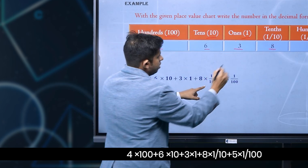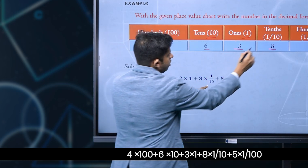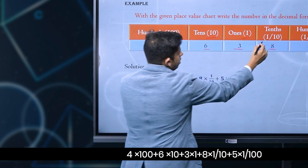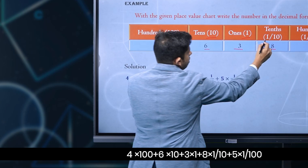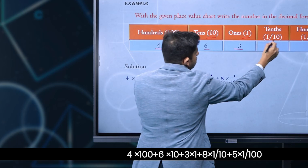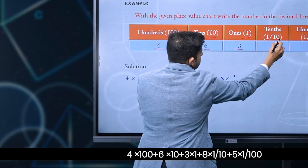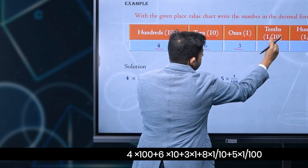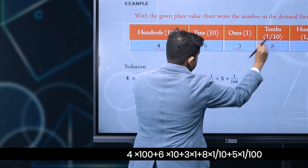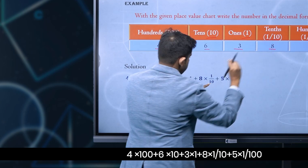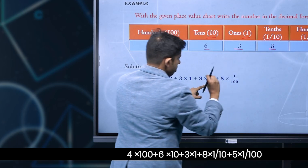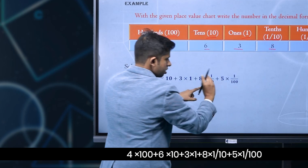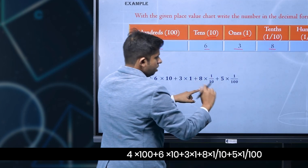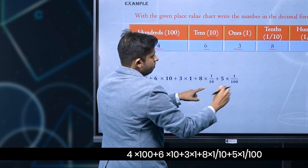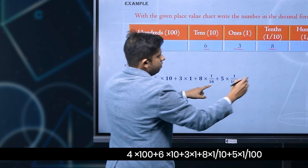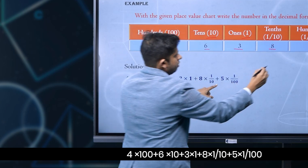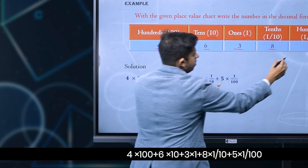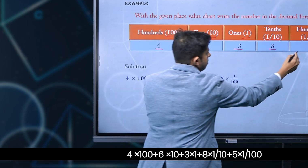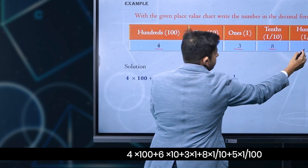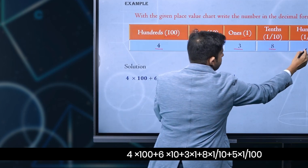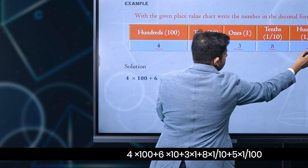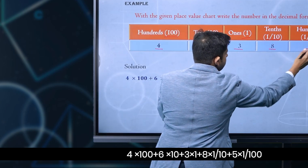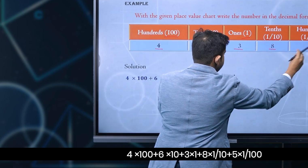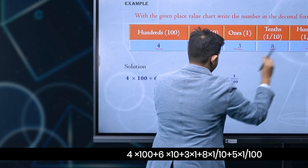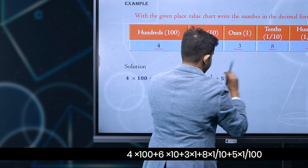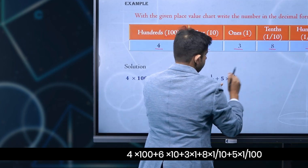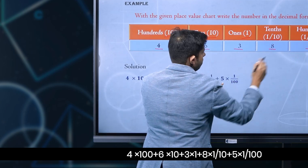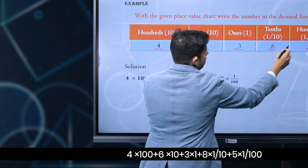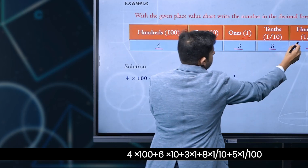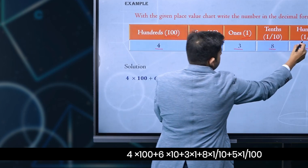10 अधिक 5 गुणिले 1 भागिले 100.